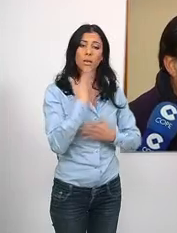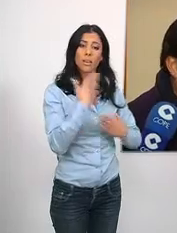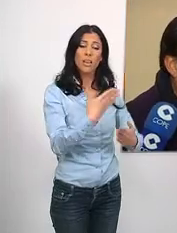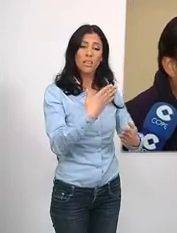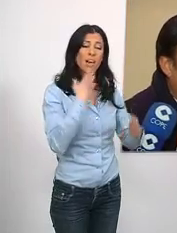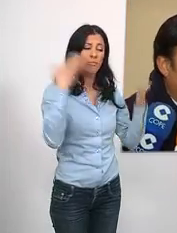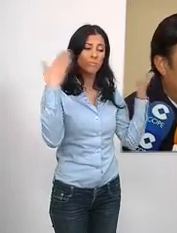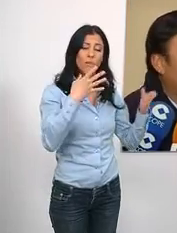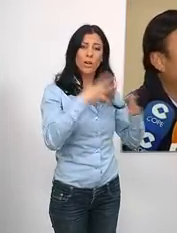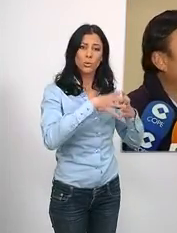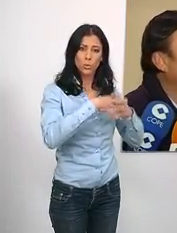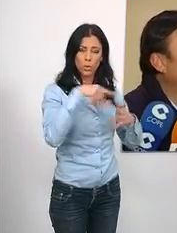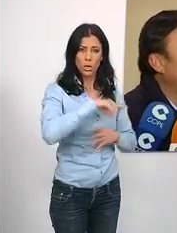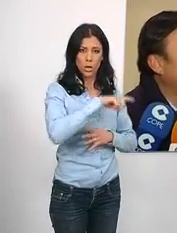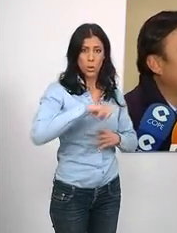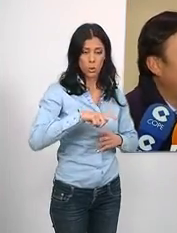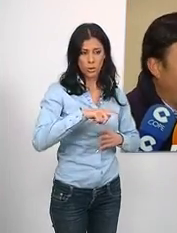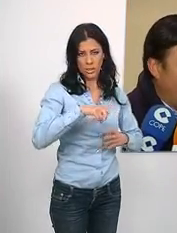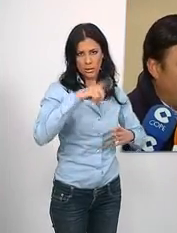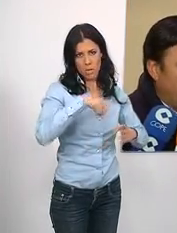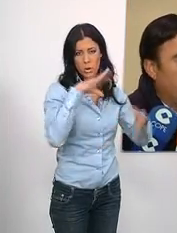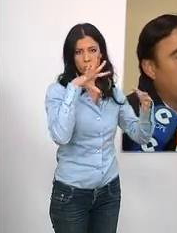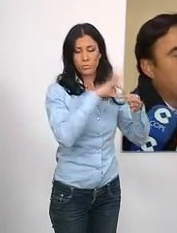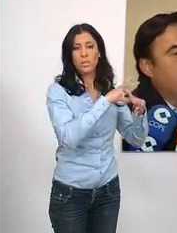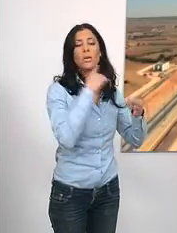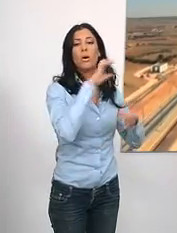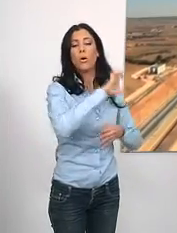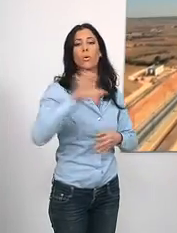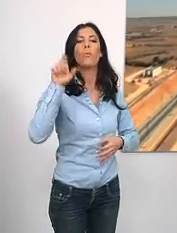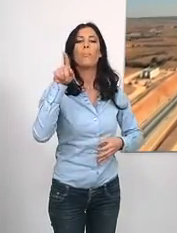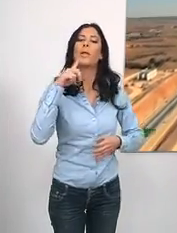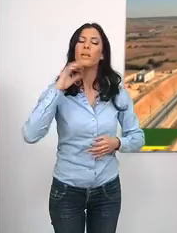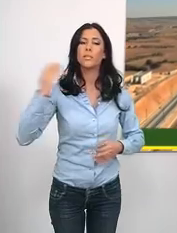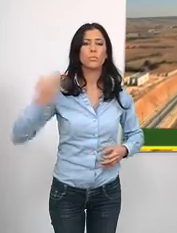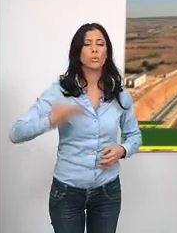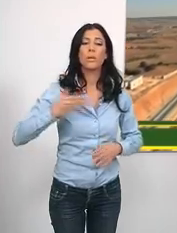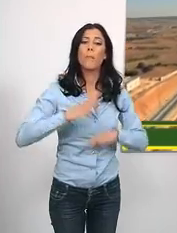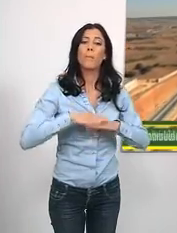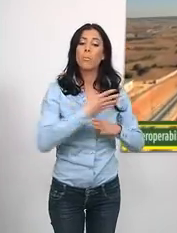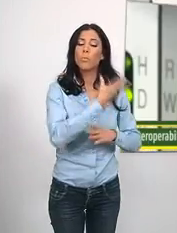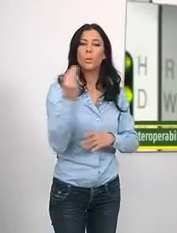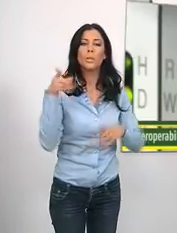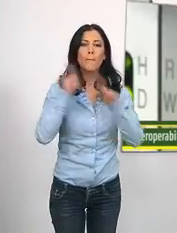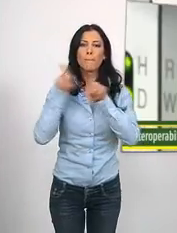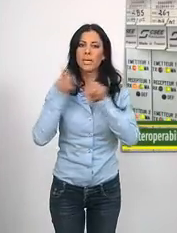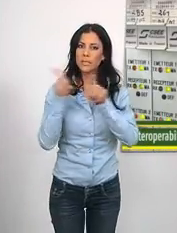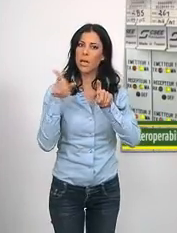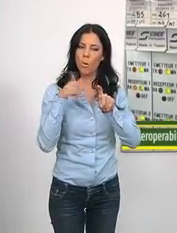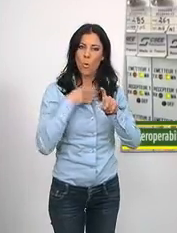de esta infraestructura en la costa por parte de la Unión Europea supondría una razón de peso absoluto para que muchas empresas